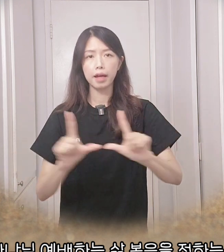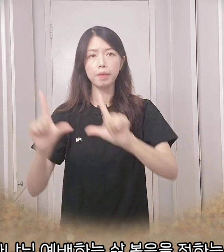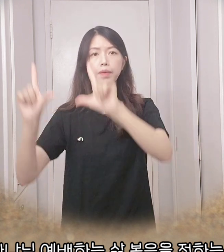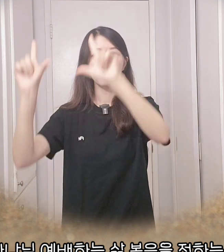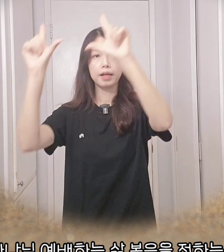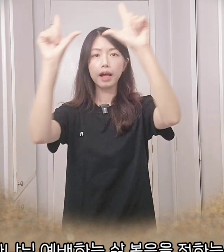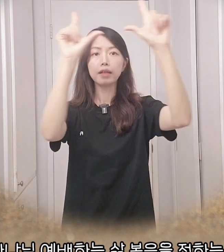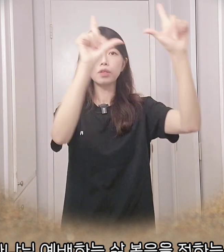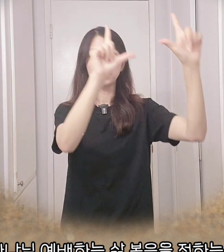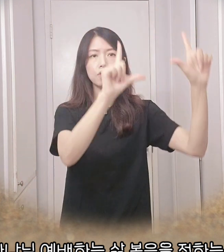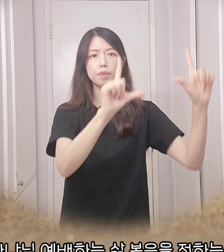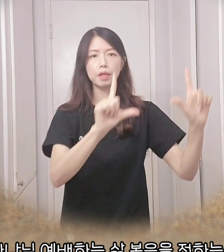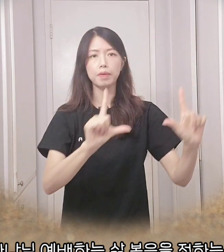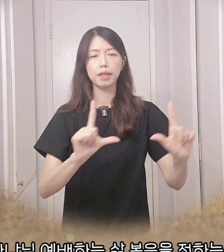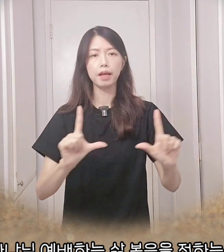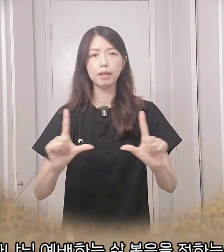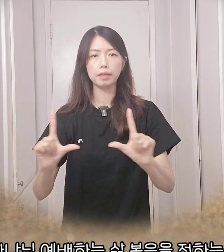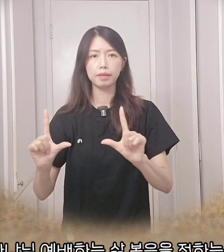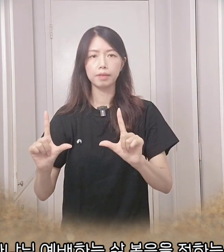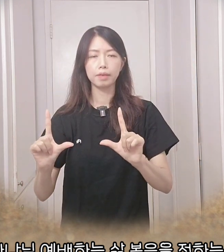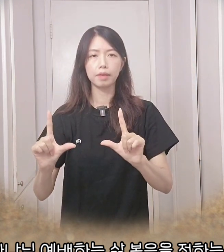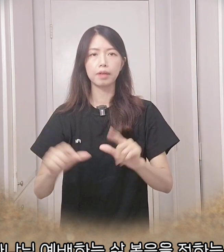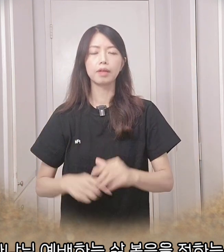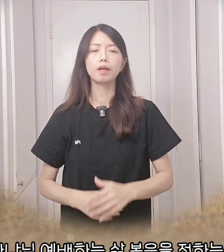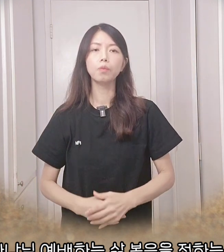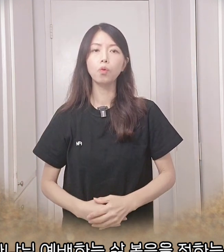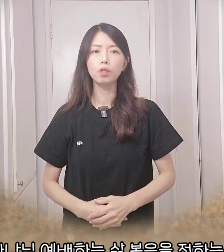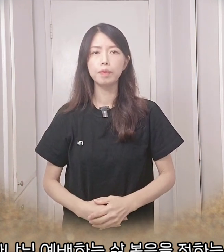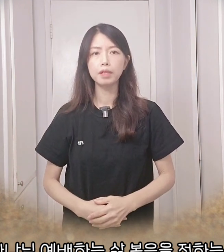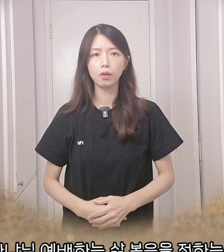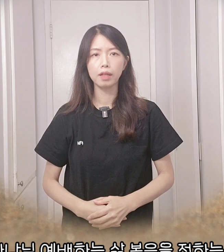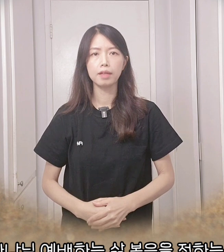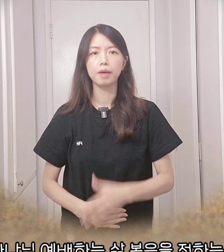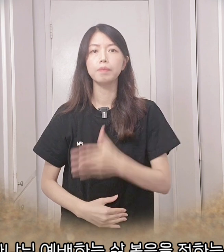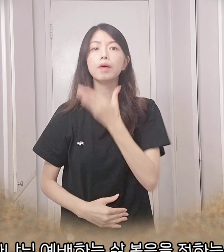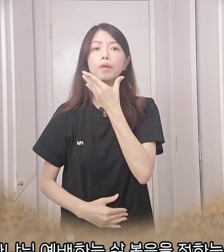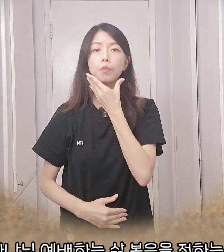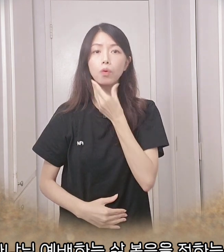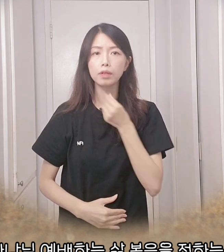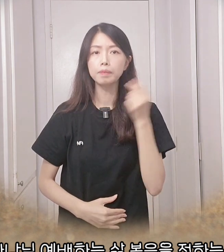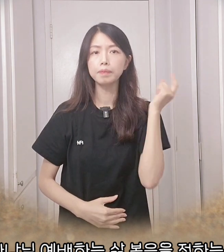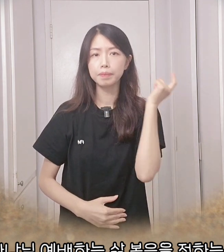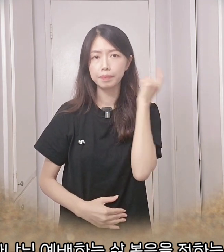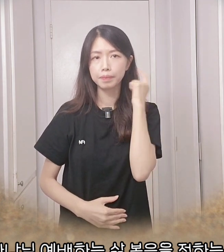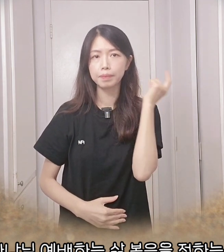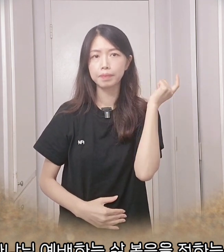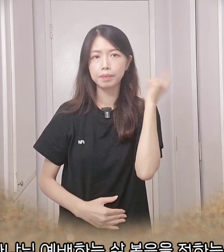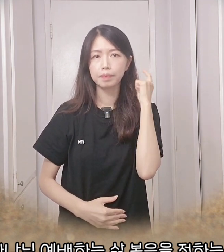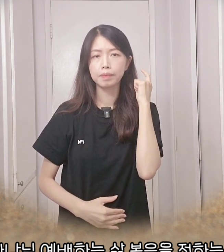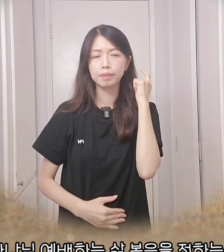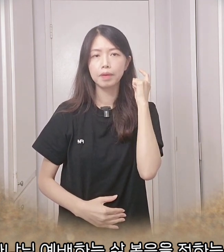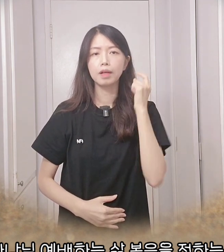예배하는 삶, 아까 살다소 해주시면 됩니다. 복음을 전하는 삶, 복음.